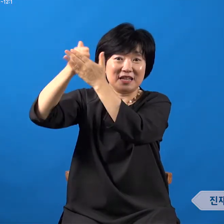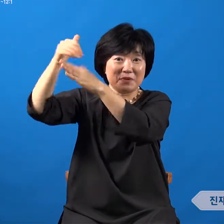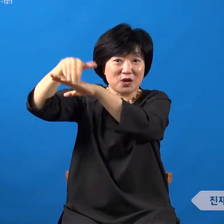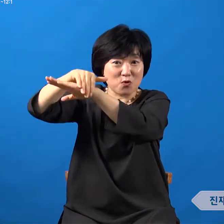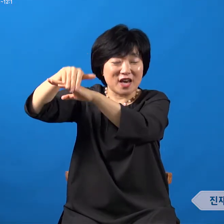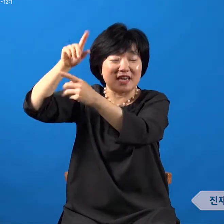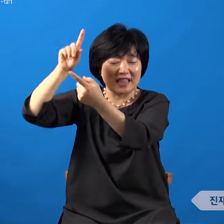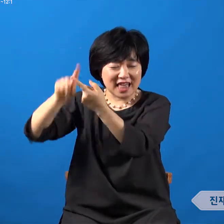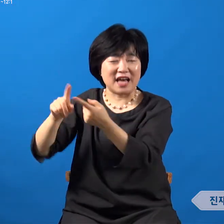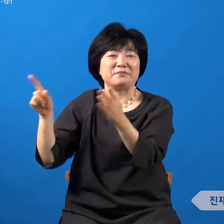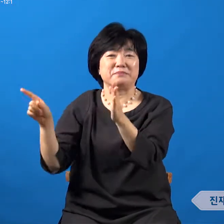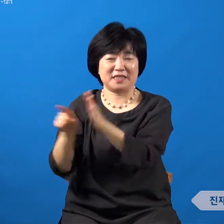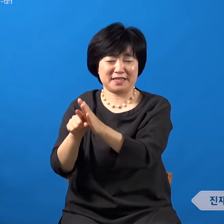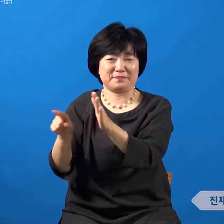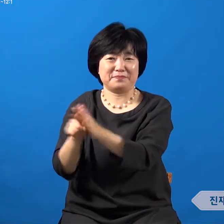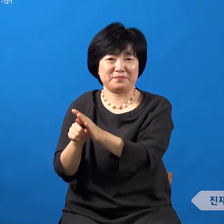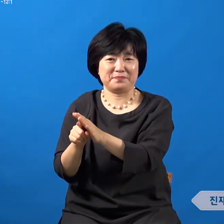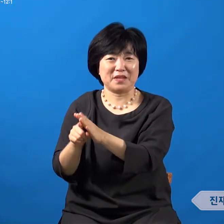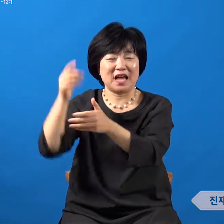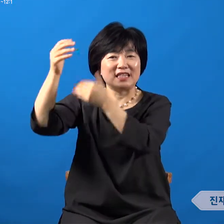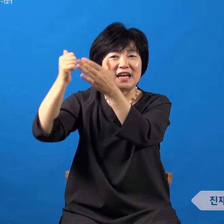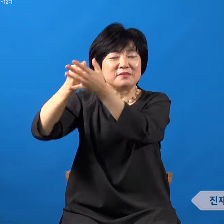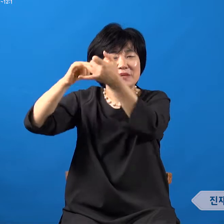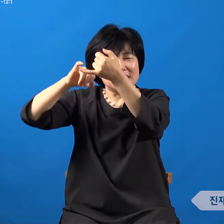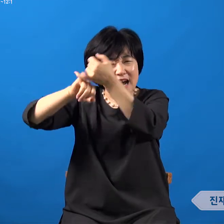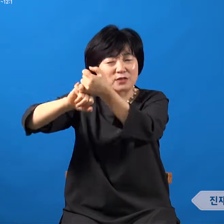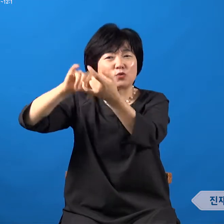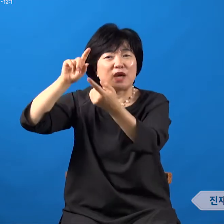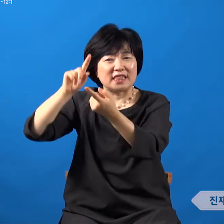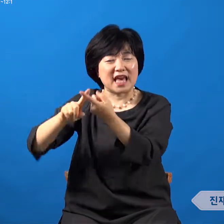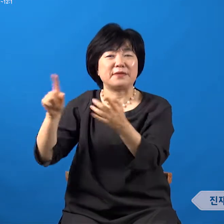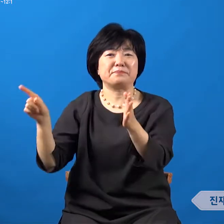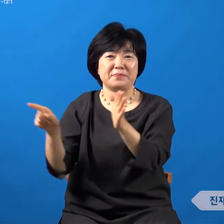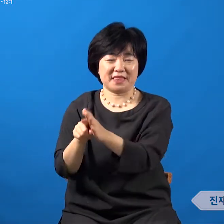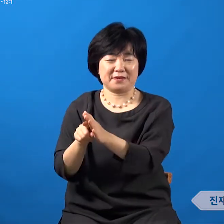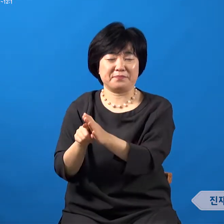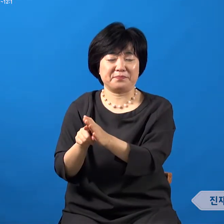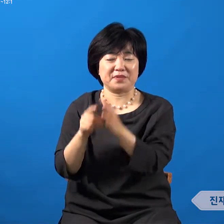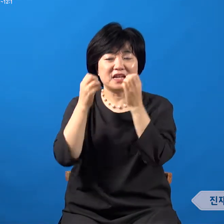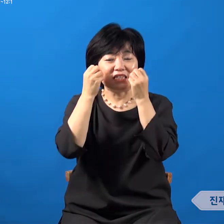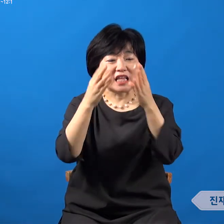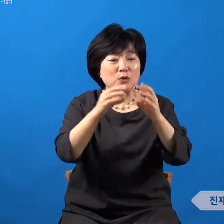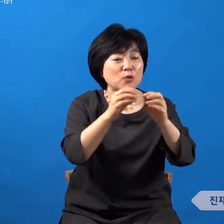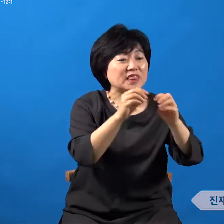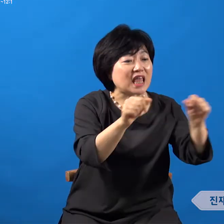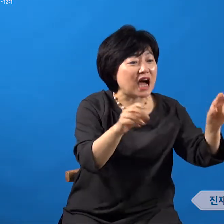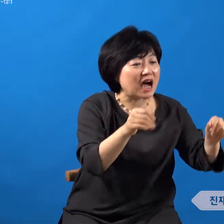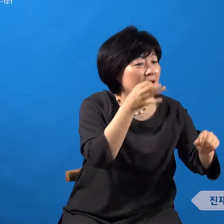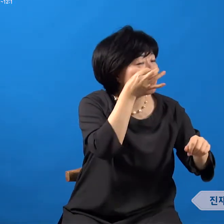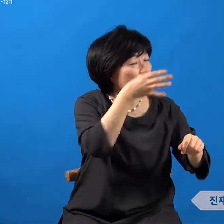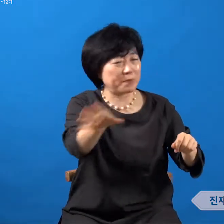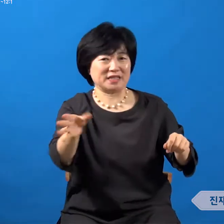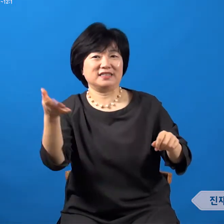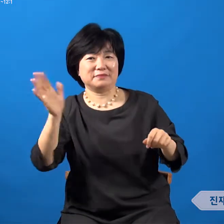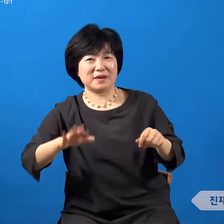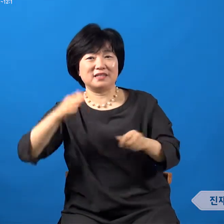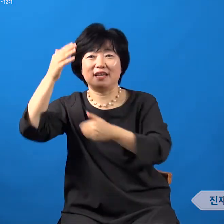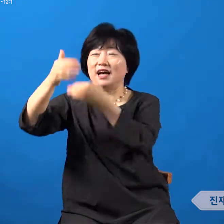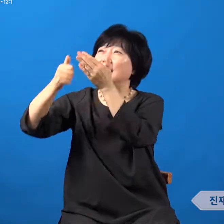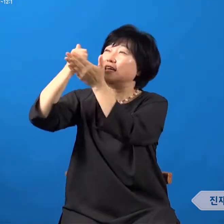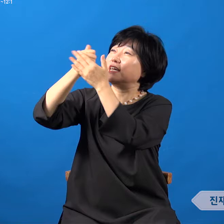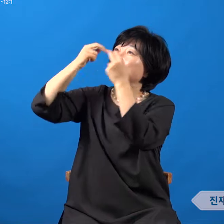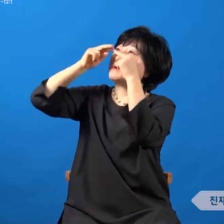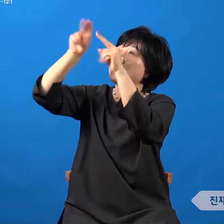계획에 대한 믿음입니다. 하나님의 약속에 대한 믿음입니다. 새로운 땅은 보지 못했지만